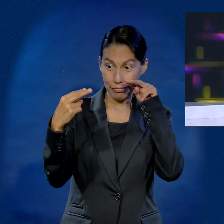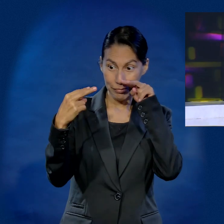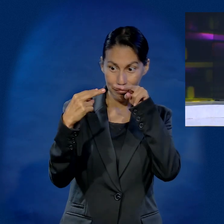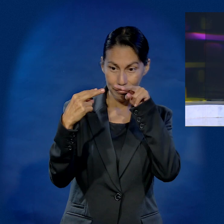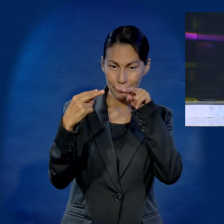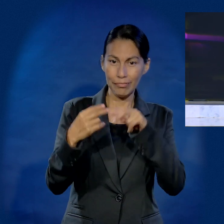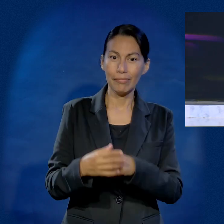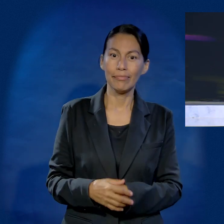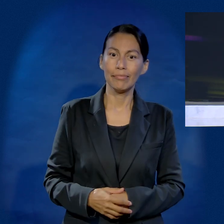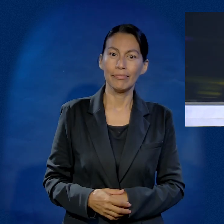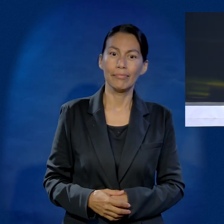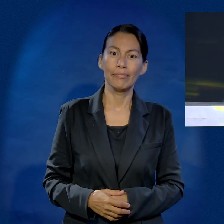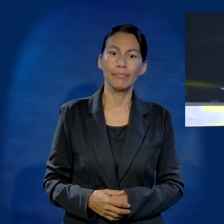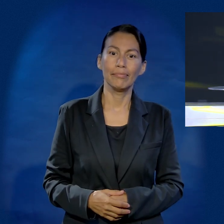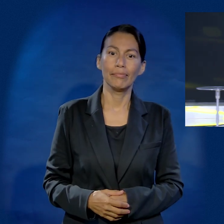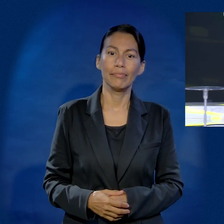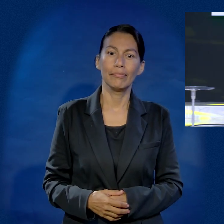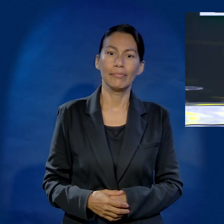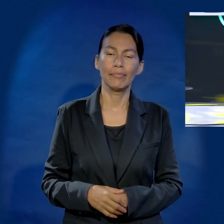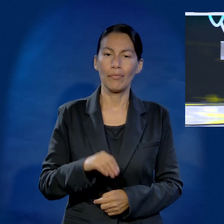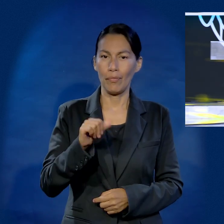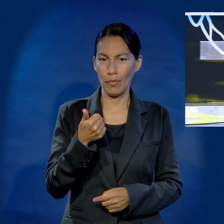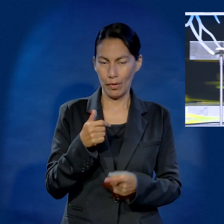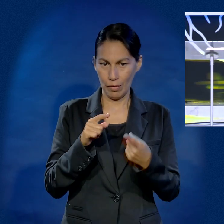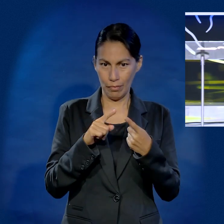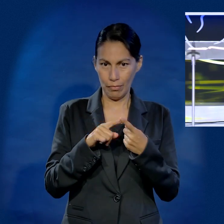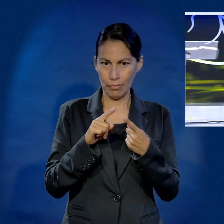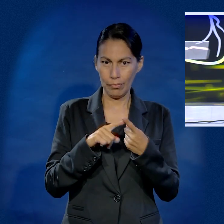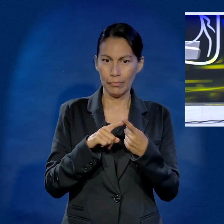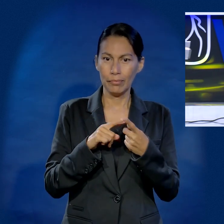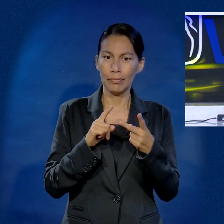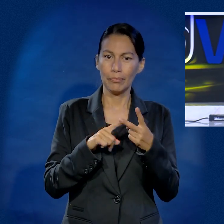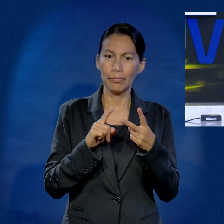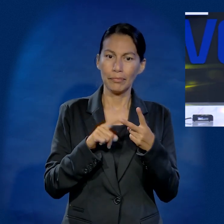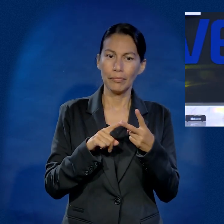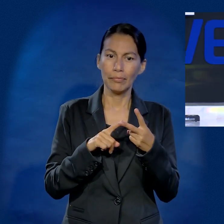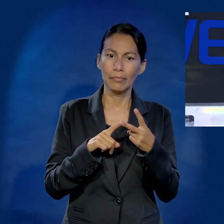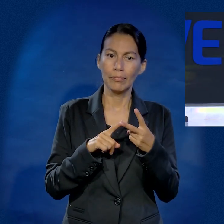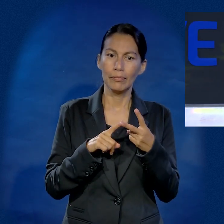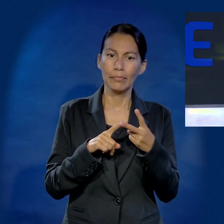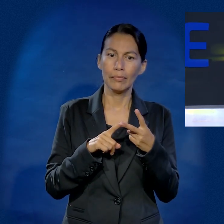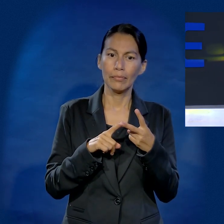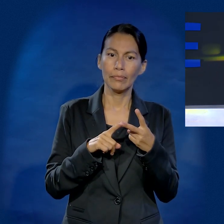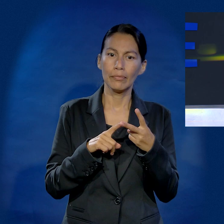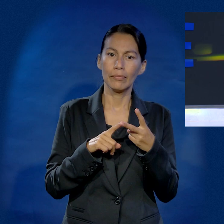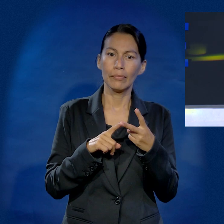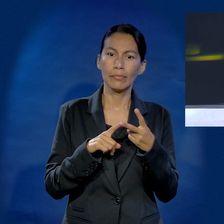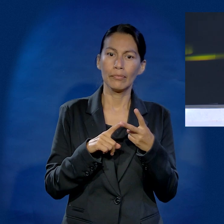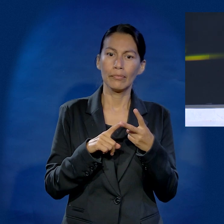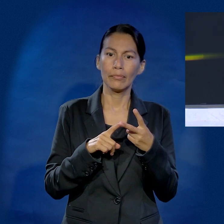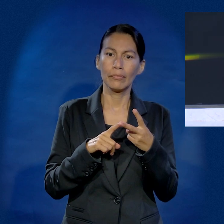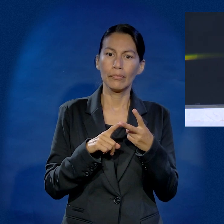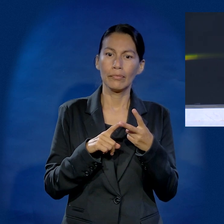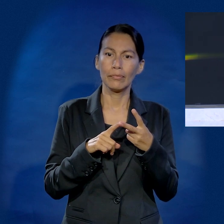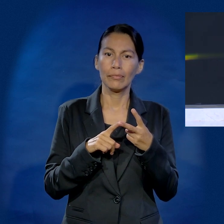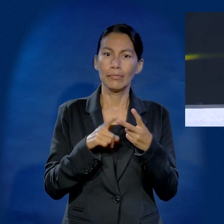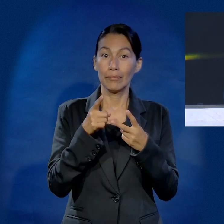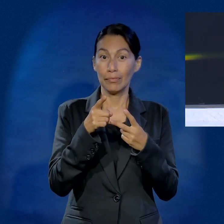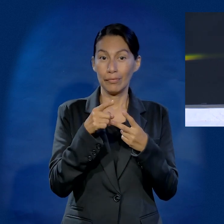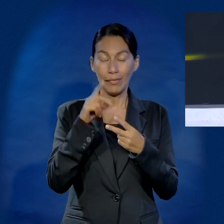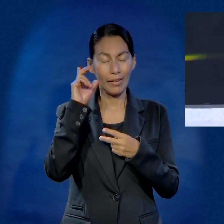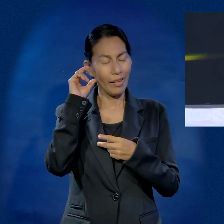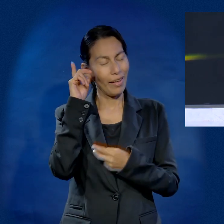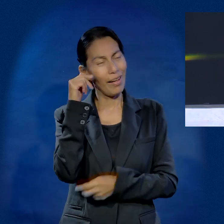Mirada, no palabras, mirada. Otra señal interesante cuando él esté cerca de